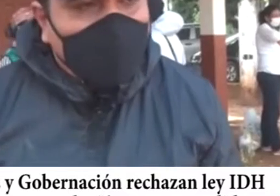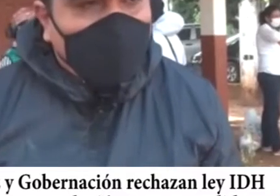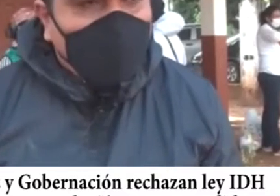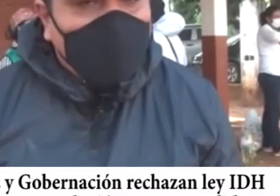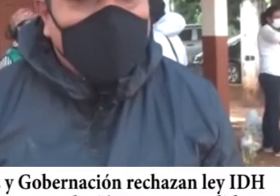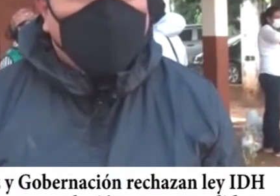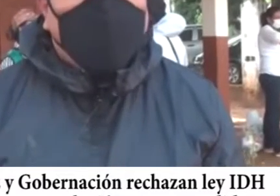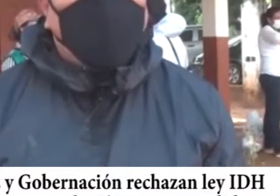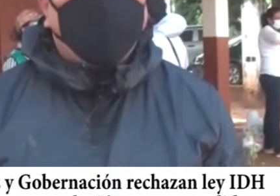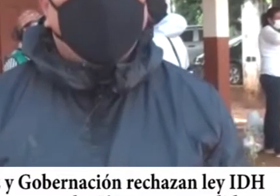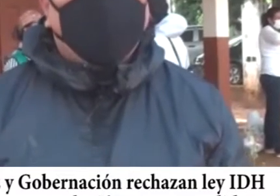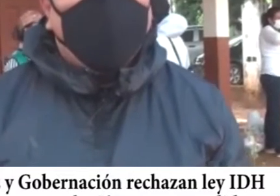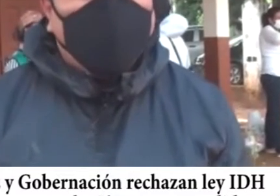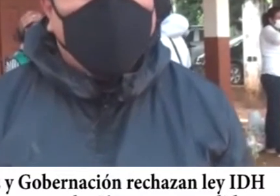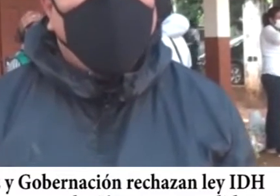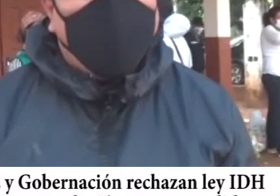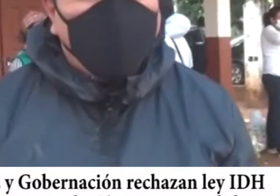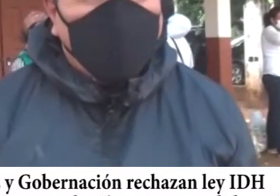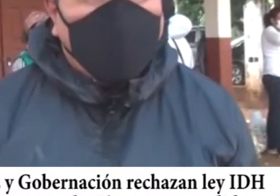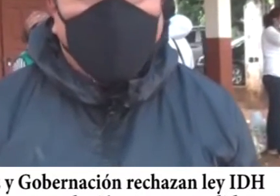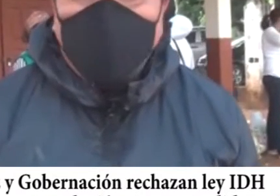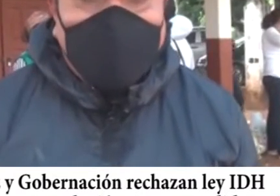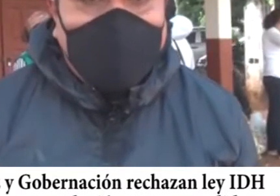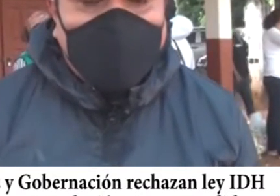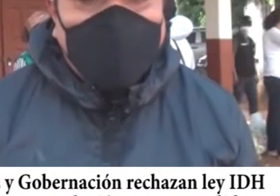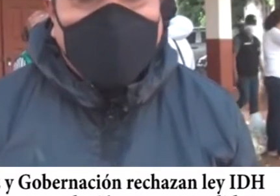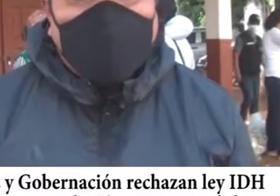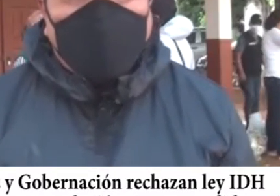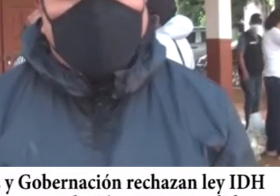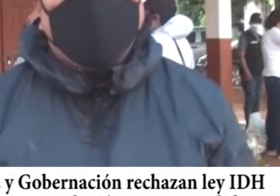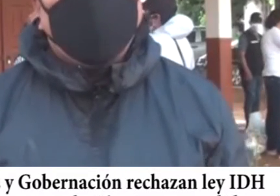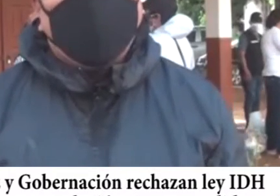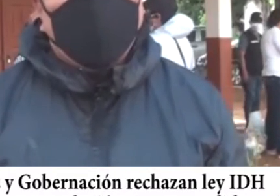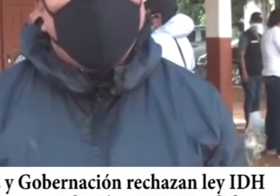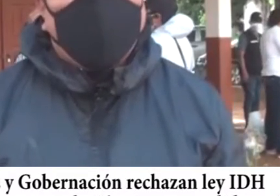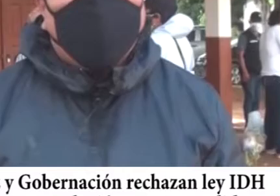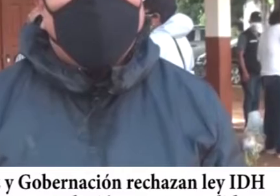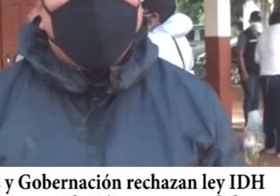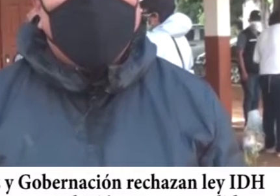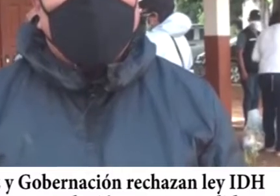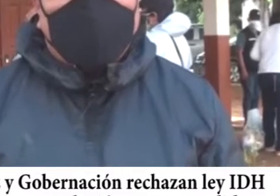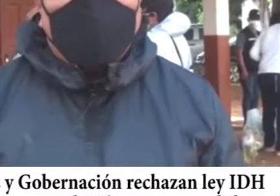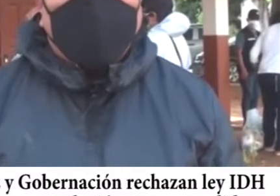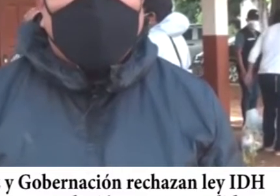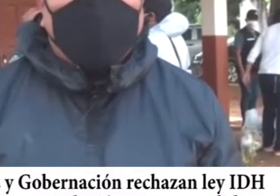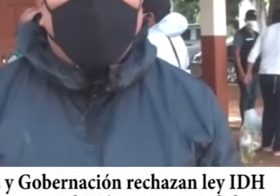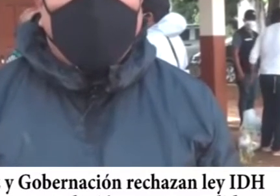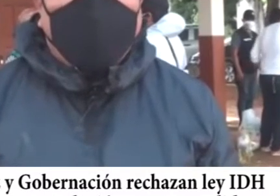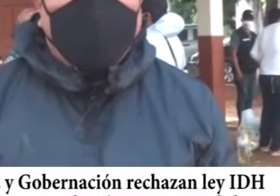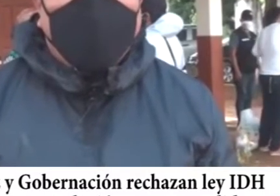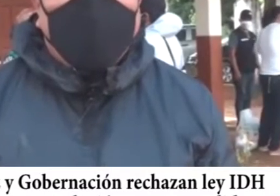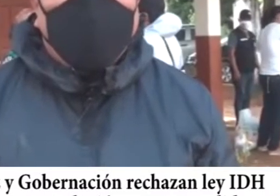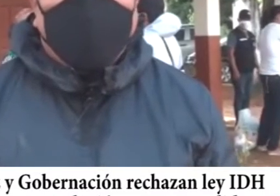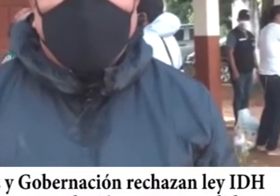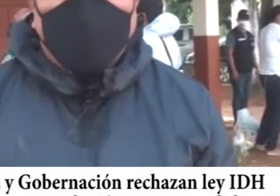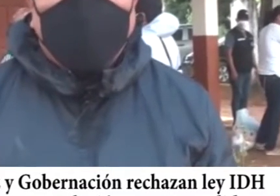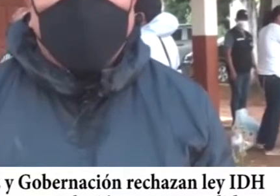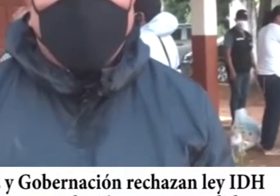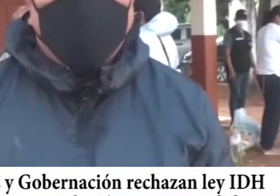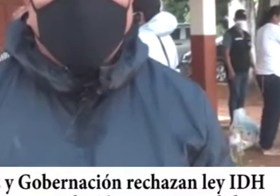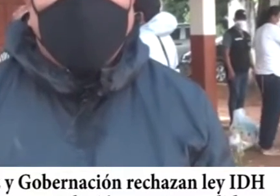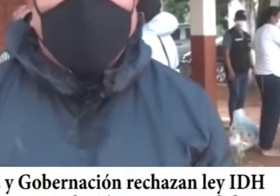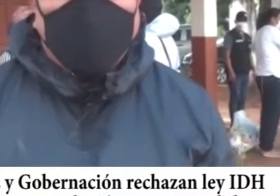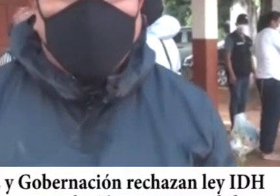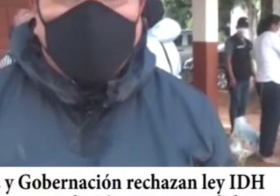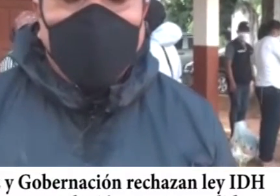Una migaja, si lo que estamos pidiendo es auxilio, ayuda, no migajas. En este sentido, nosotros hemos rechazado la ley. Mientras no